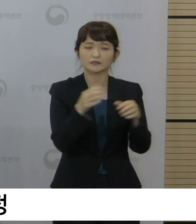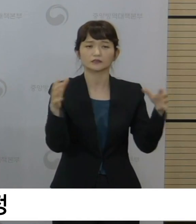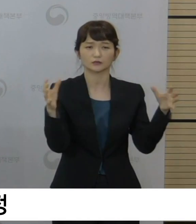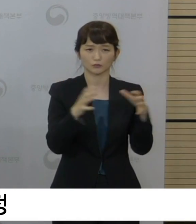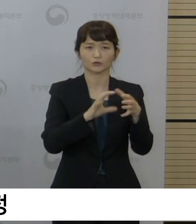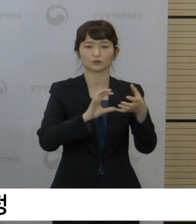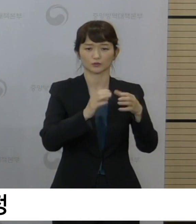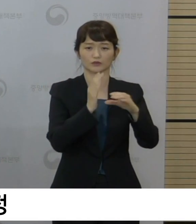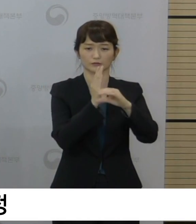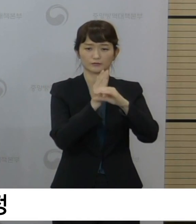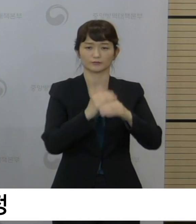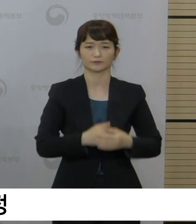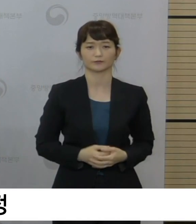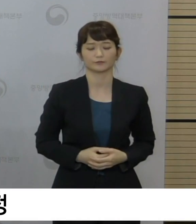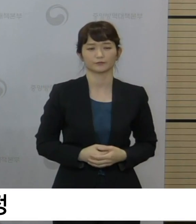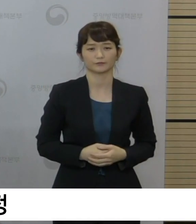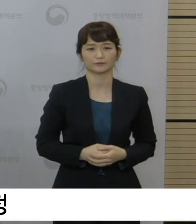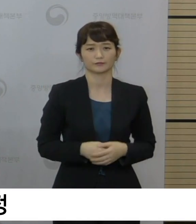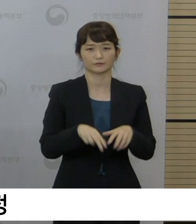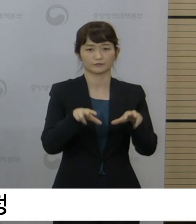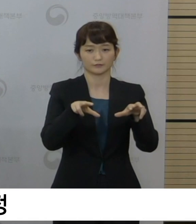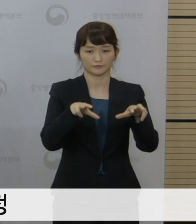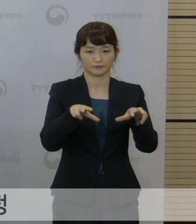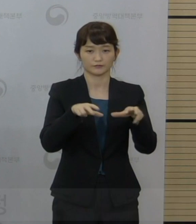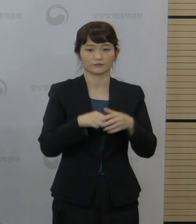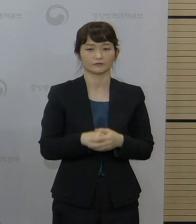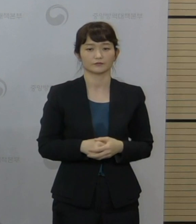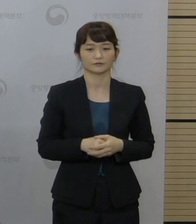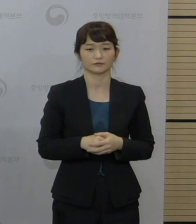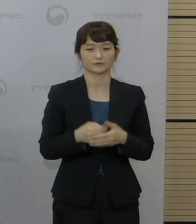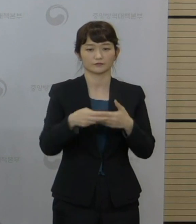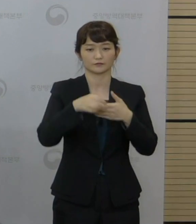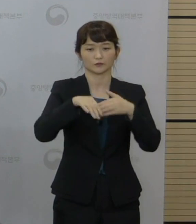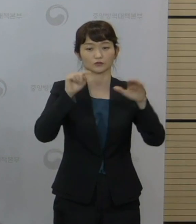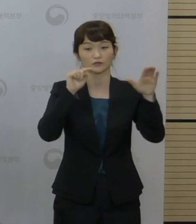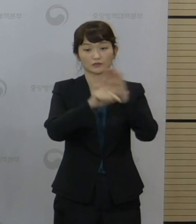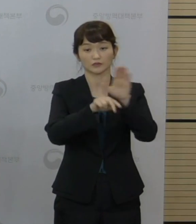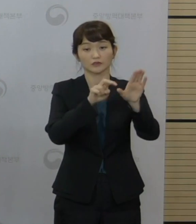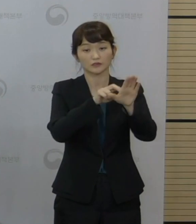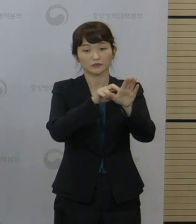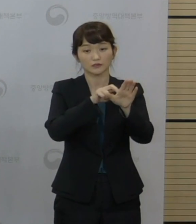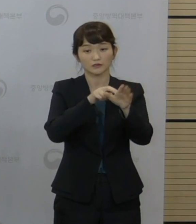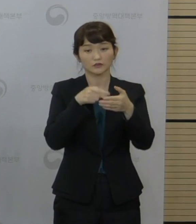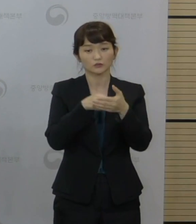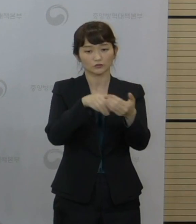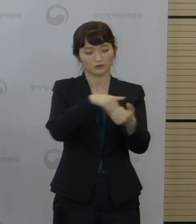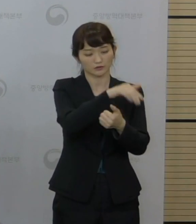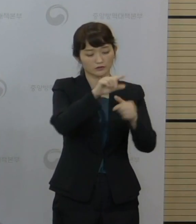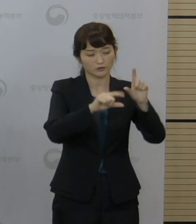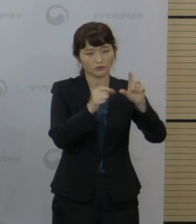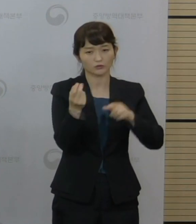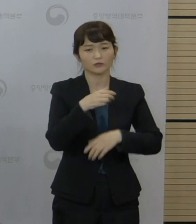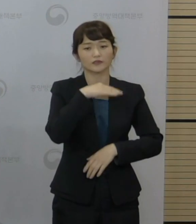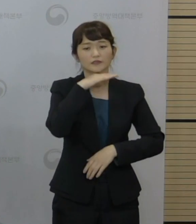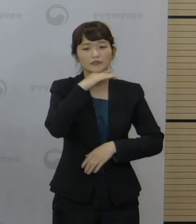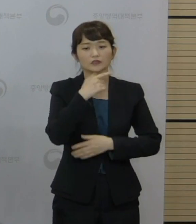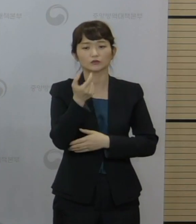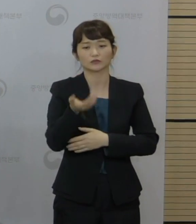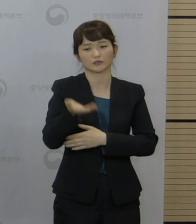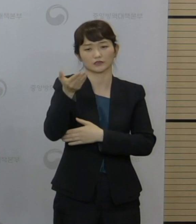있습니다. 이에 현재의 대면 진료 체계 추진 상황 및 고위험군 신속 보호를